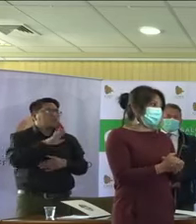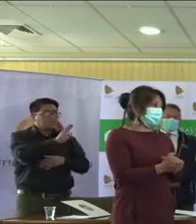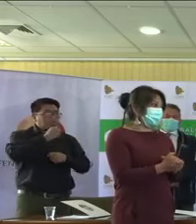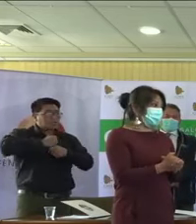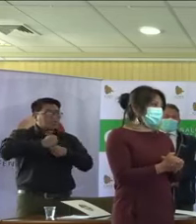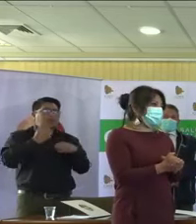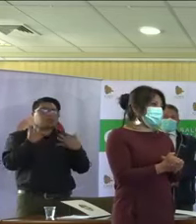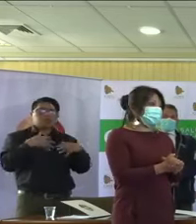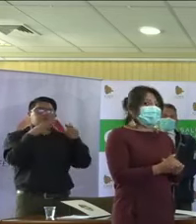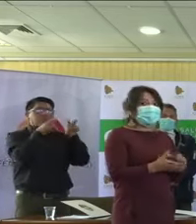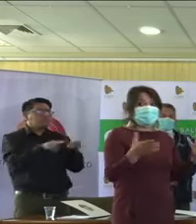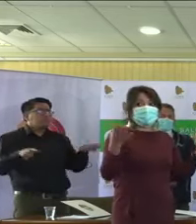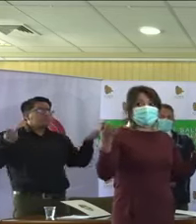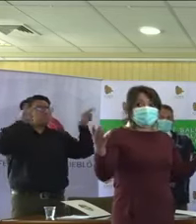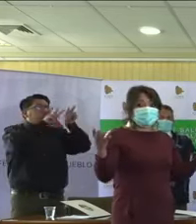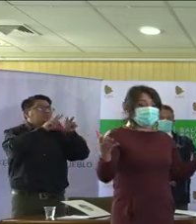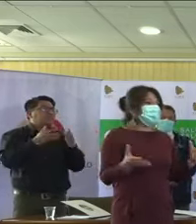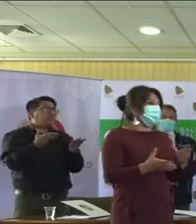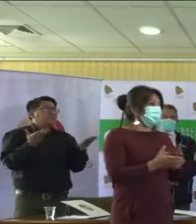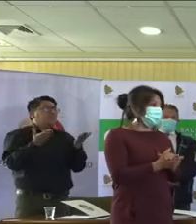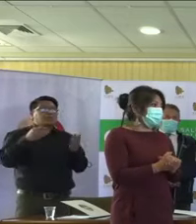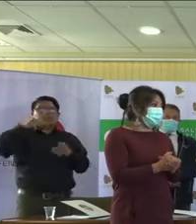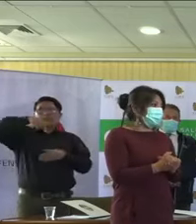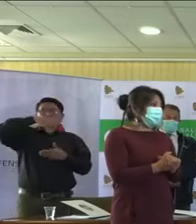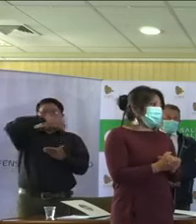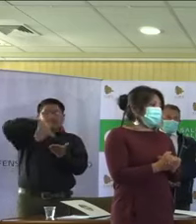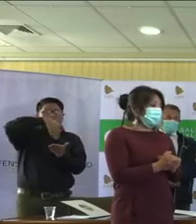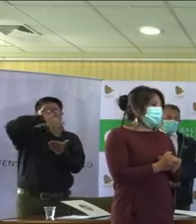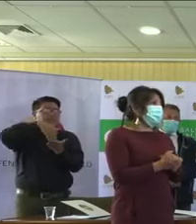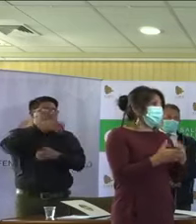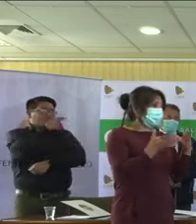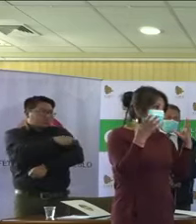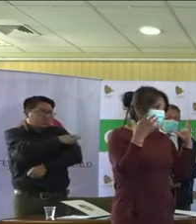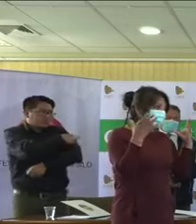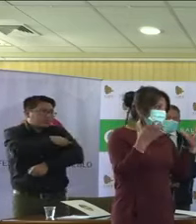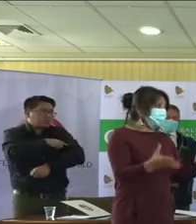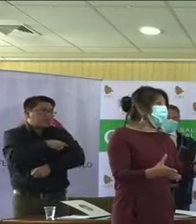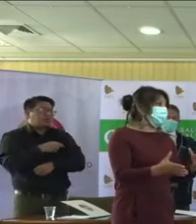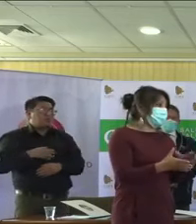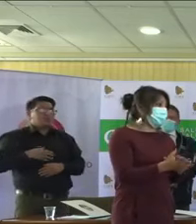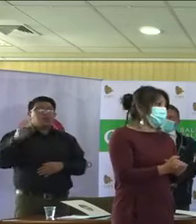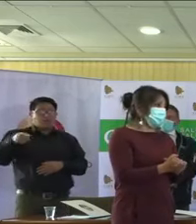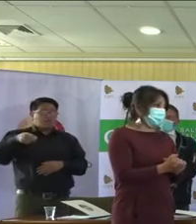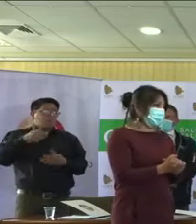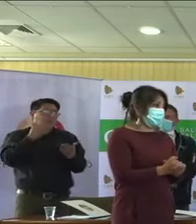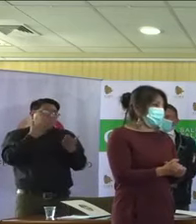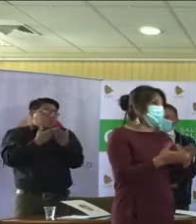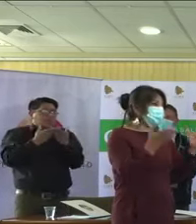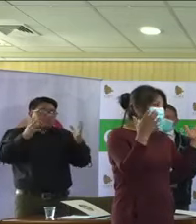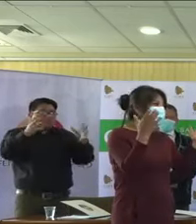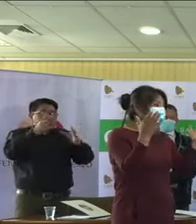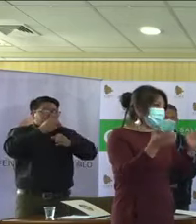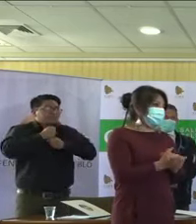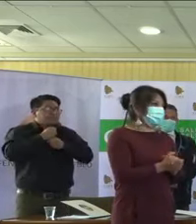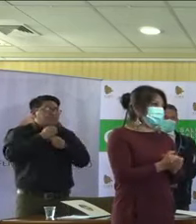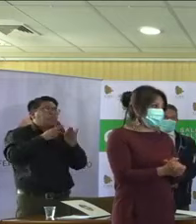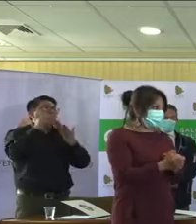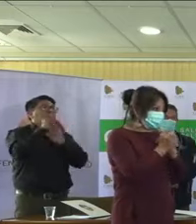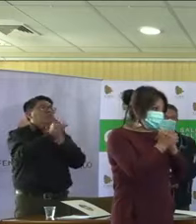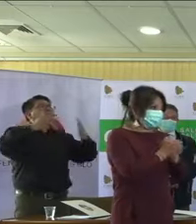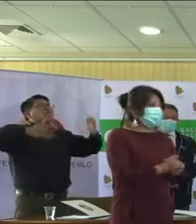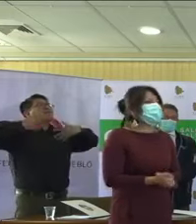que van a realizar en un centro de salud que realmente le ha sabido dar acogida a este proyecto. Muchas